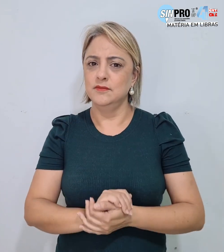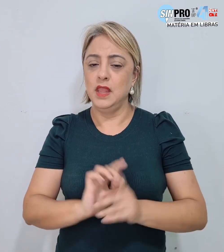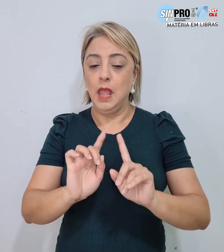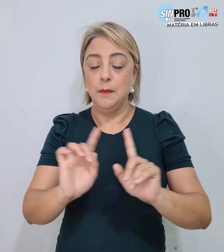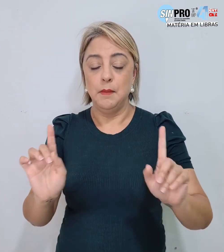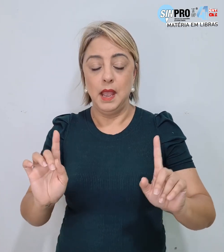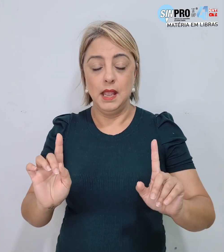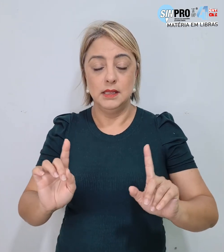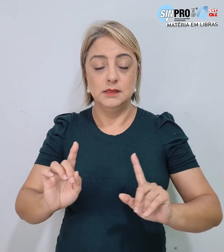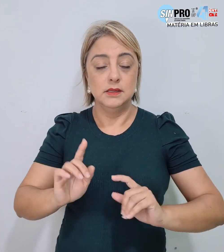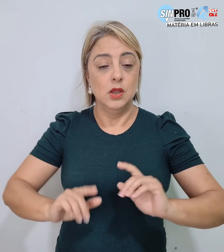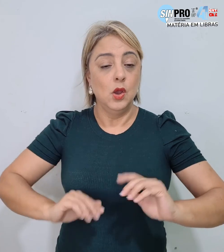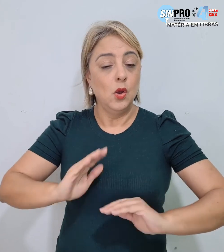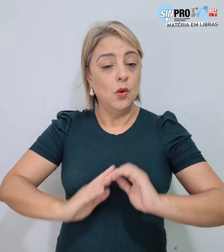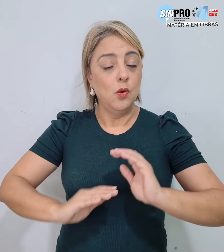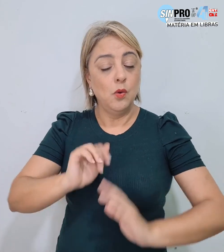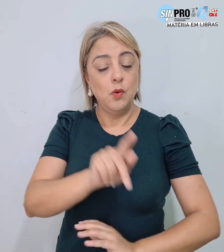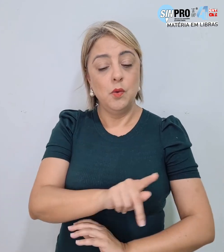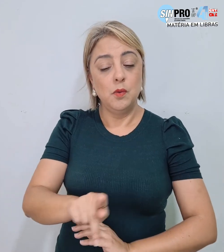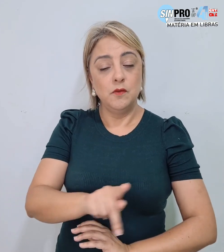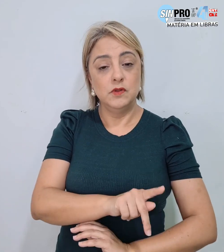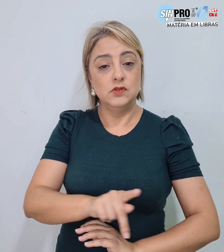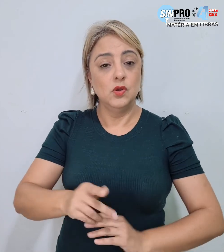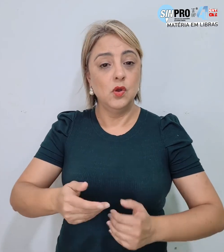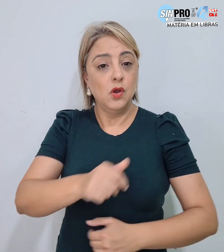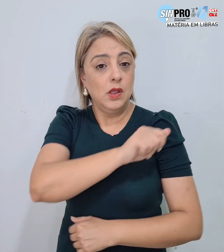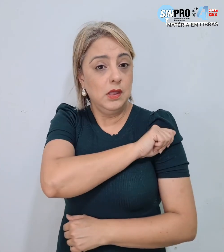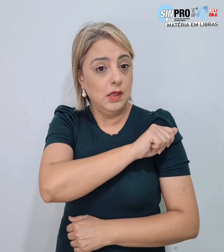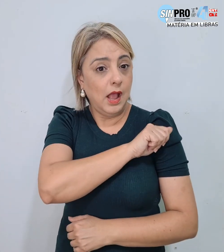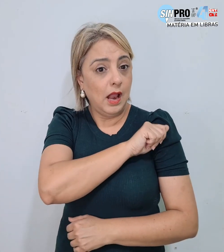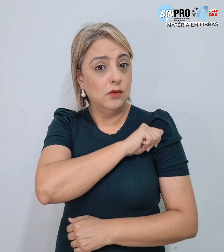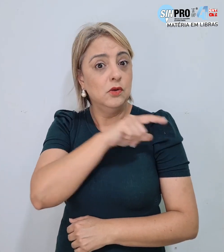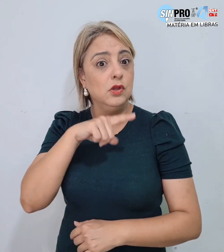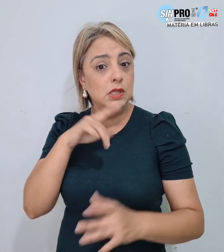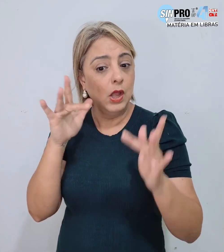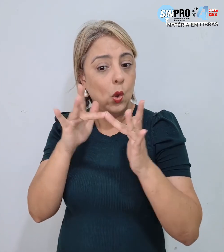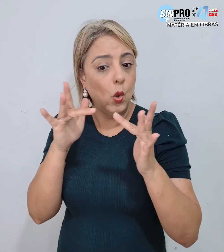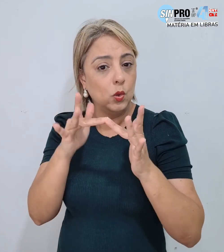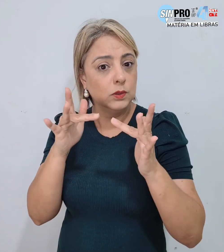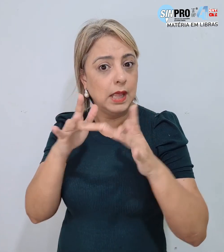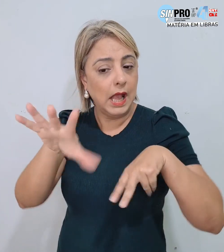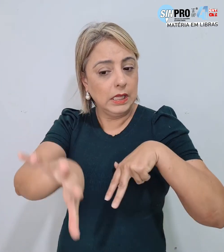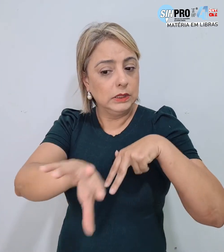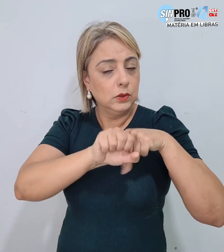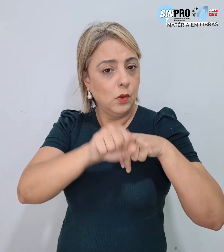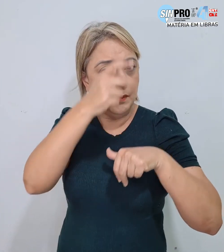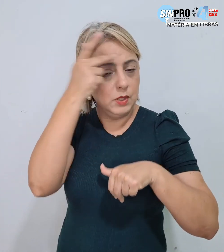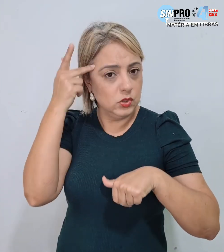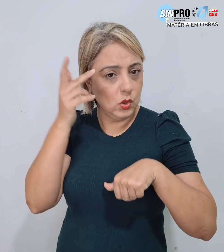É mas o servidores e alunos e se tiver um contato com a pessoa infectada